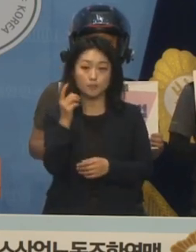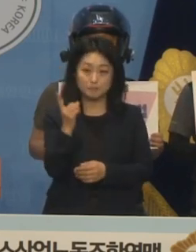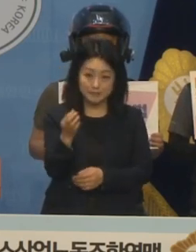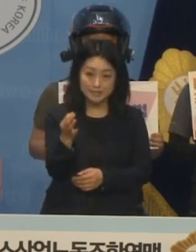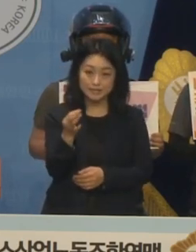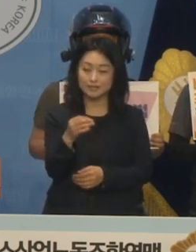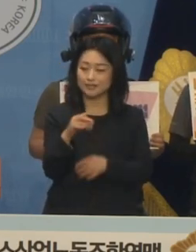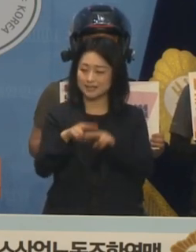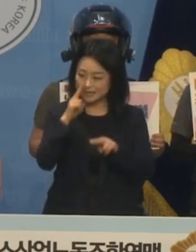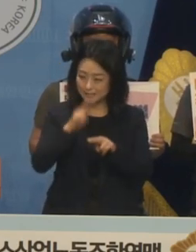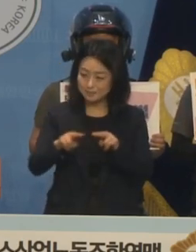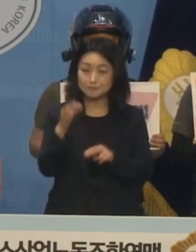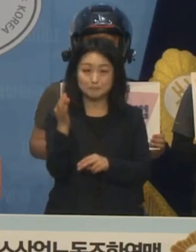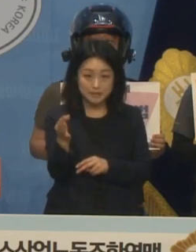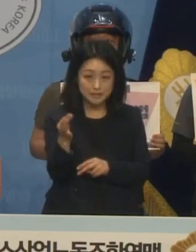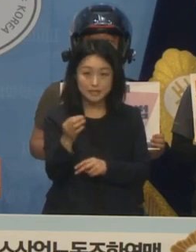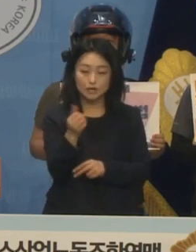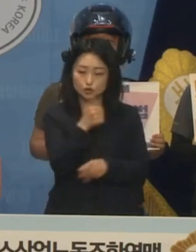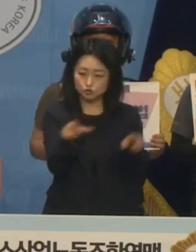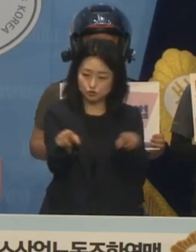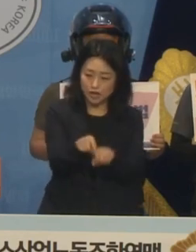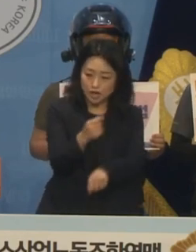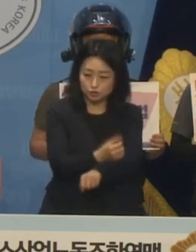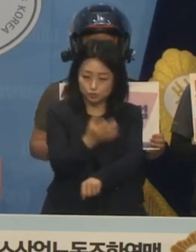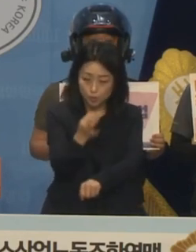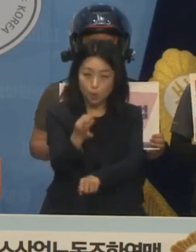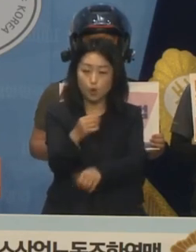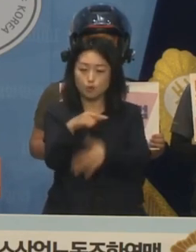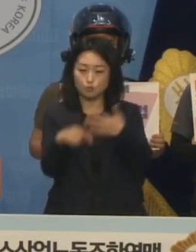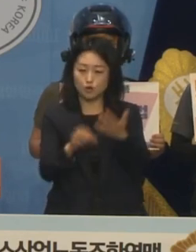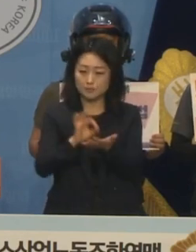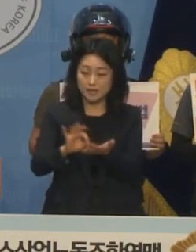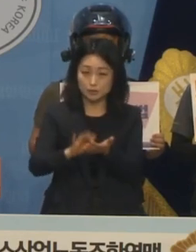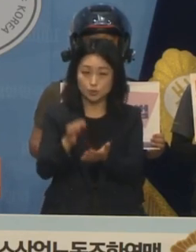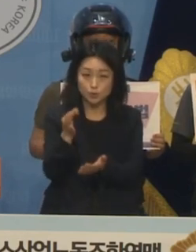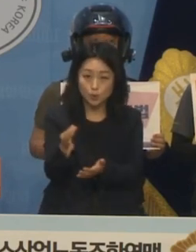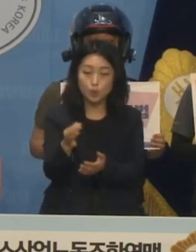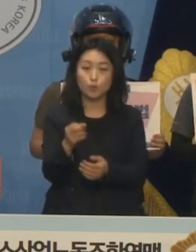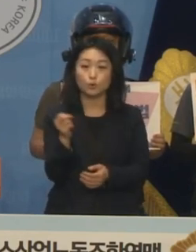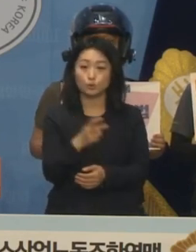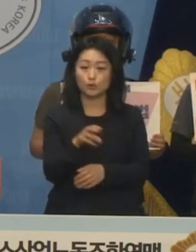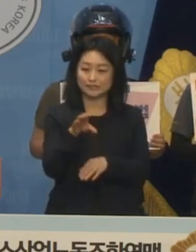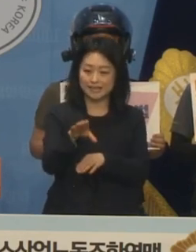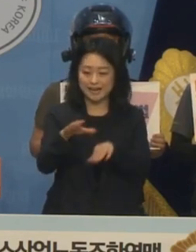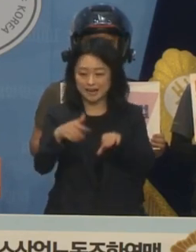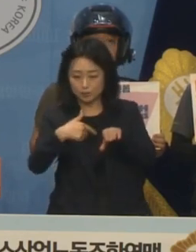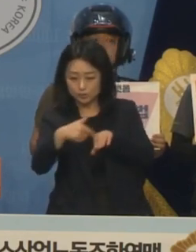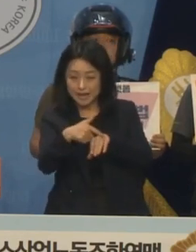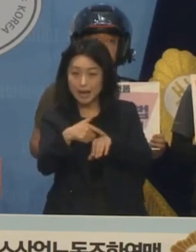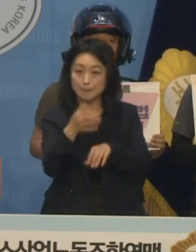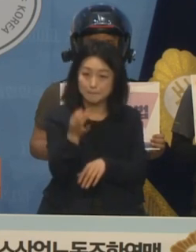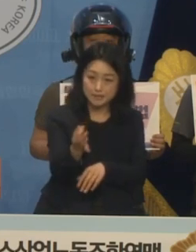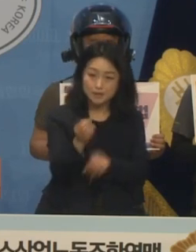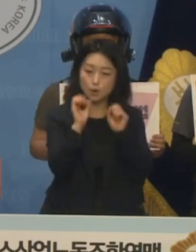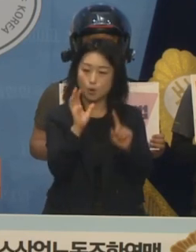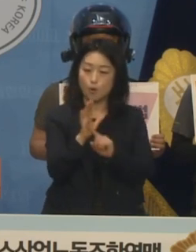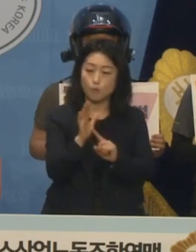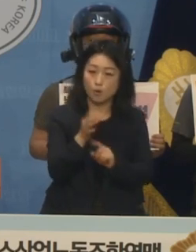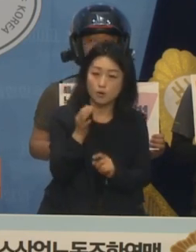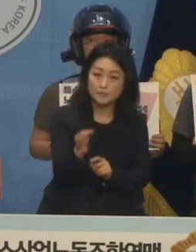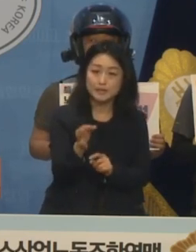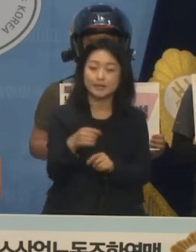받는 노동자들입니다. 일을 하기 위한 이동시간, 대기시간, 업무 준비 시간은 노동시간으로 인정조차 받지